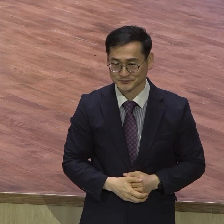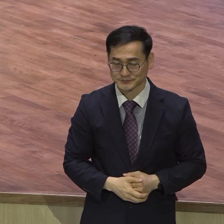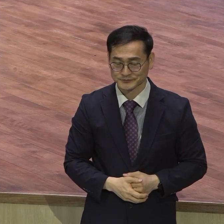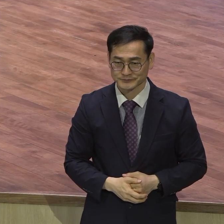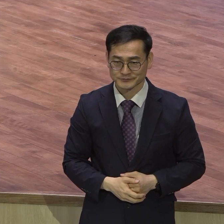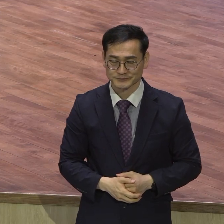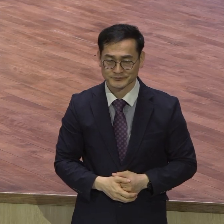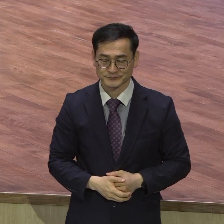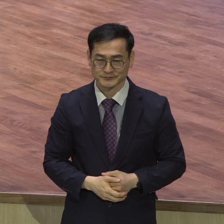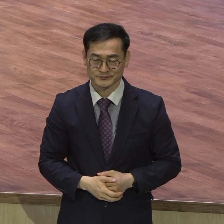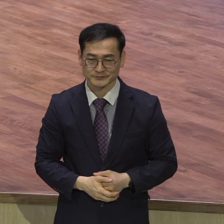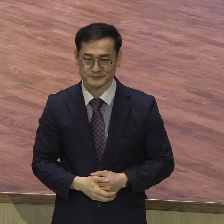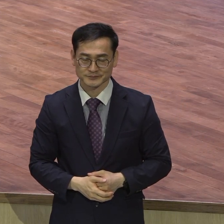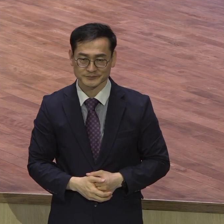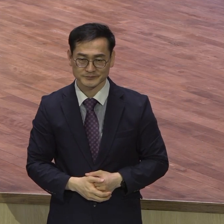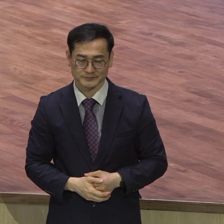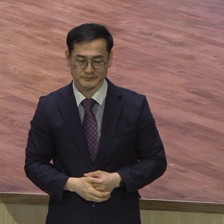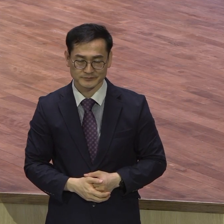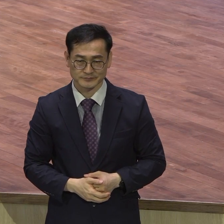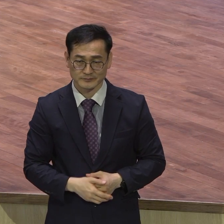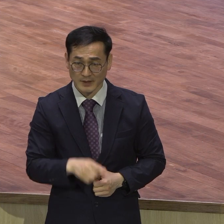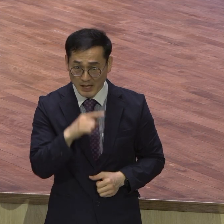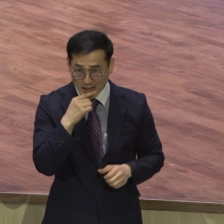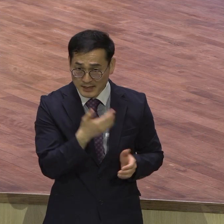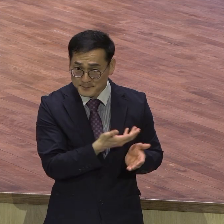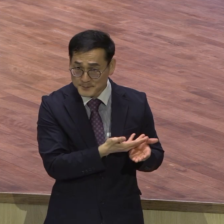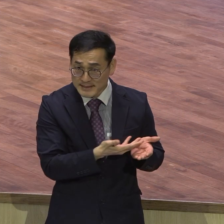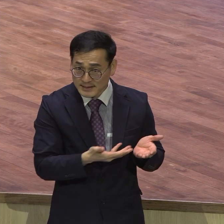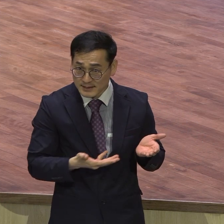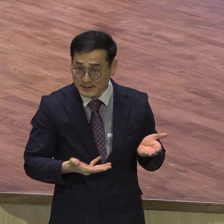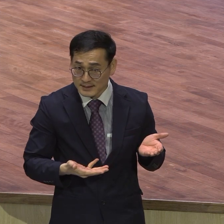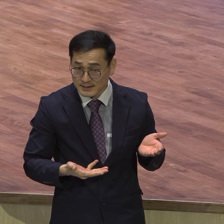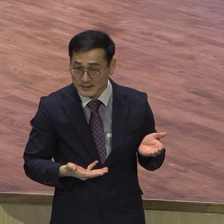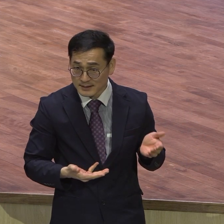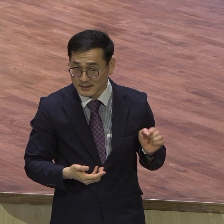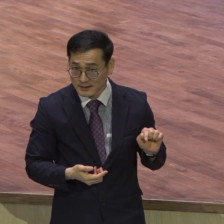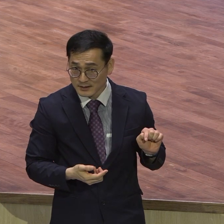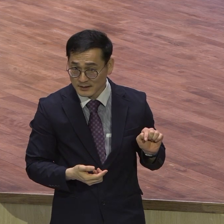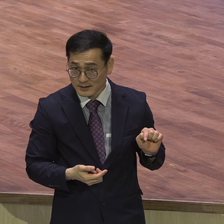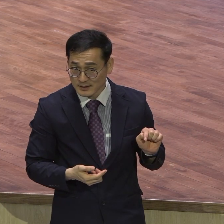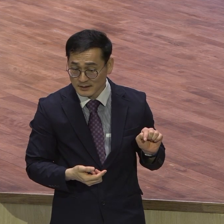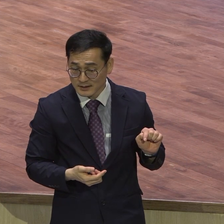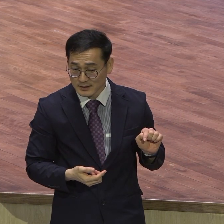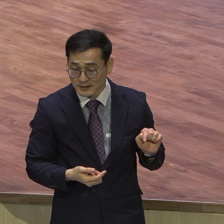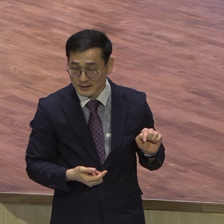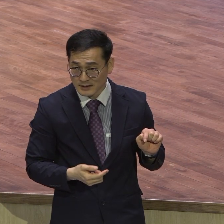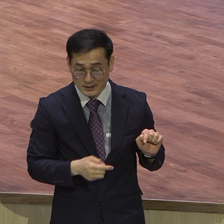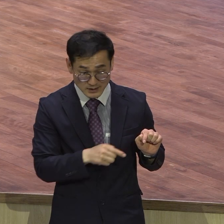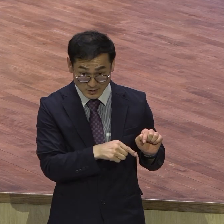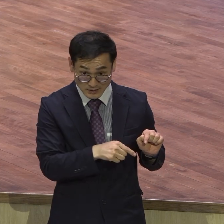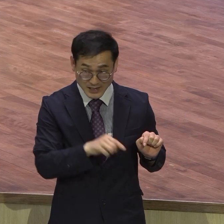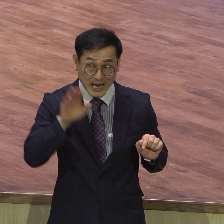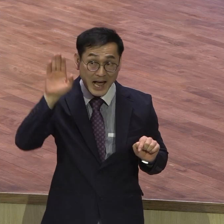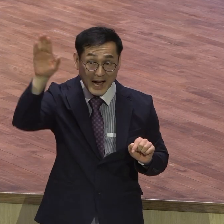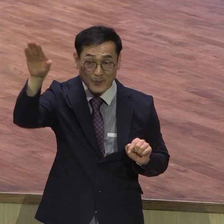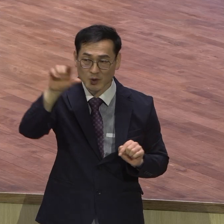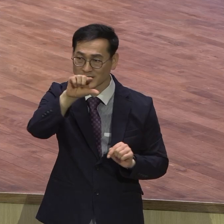중요한 영지 의미가 있어요. 특별히 피 피를 바르고 피 이건 장차 십자가에서